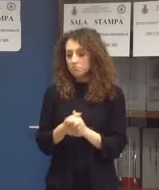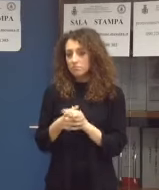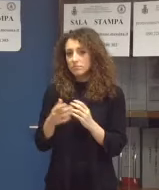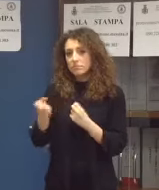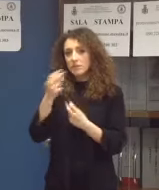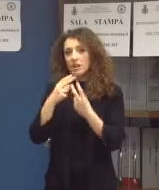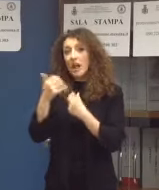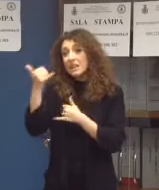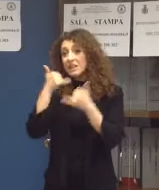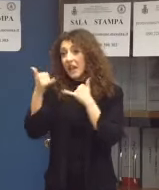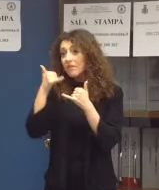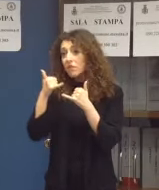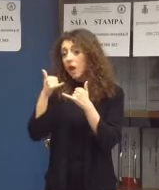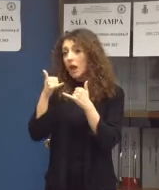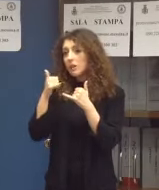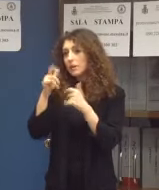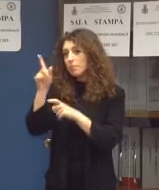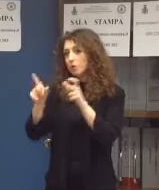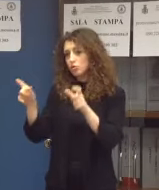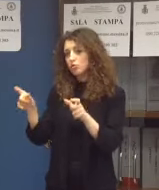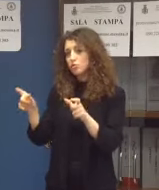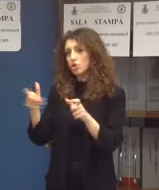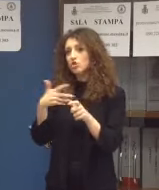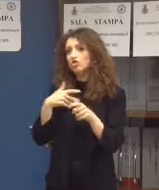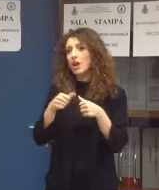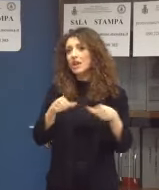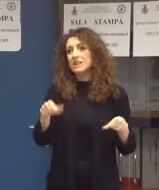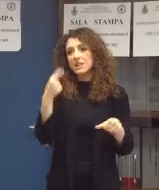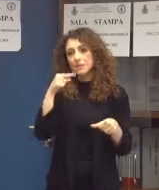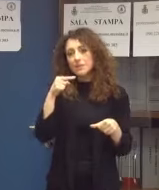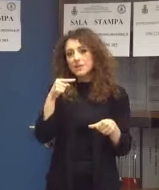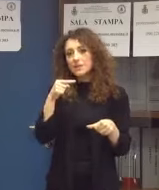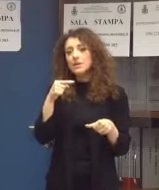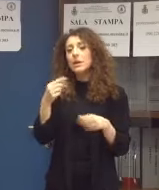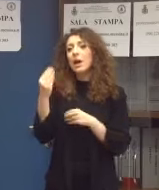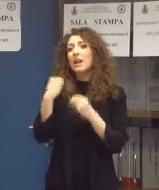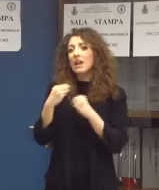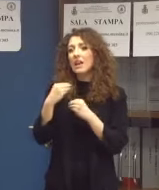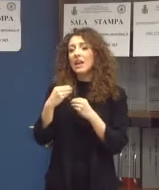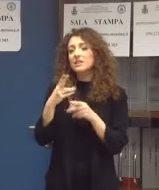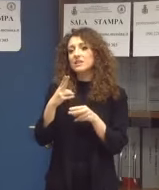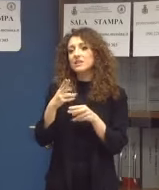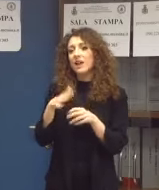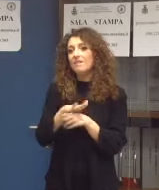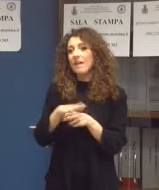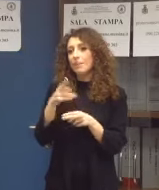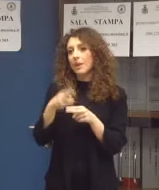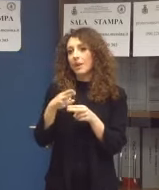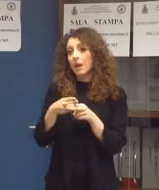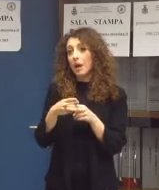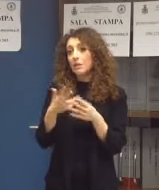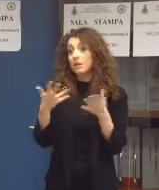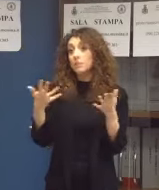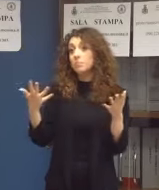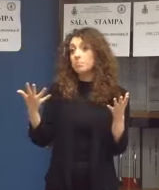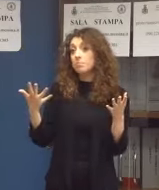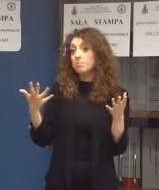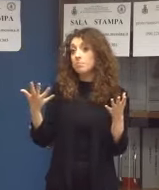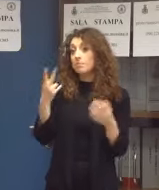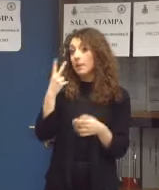che hanno la residenza a Messina, hanno richiesto la Family Card, ma guarda caso poi di fatto stanno al